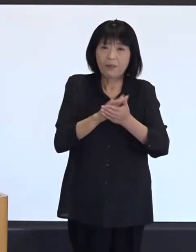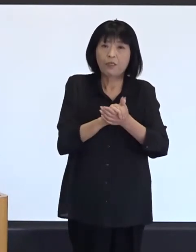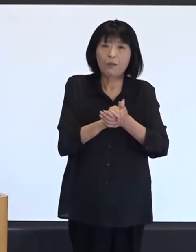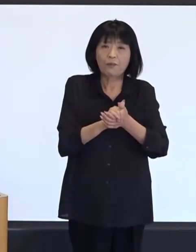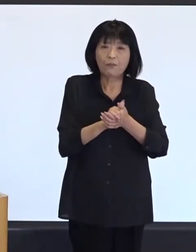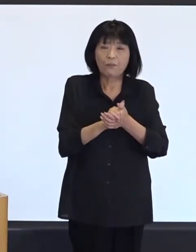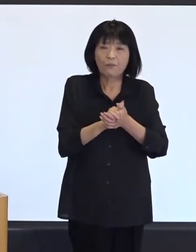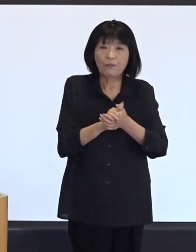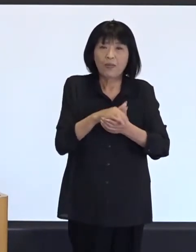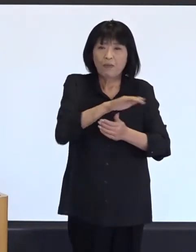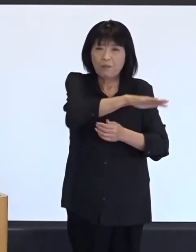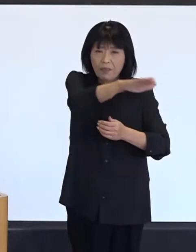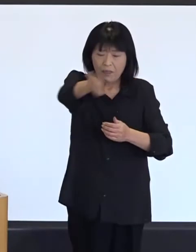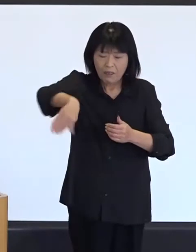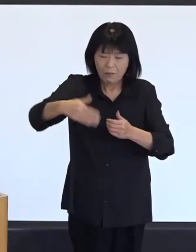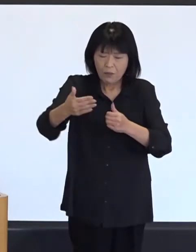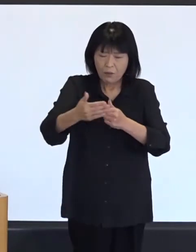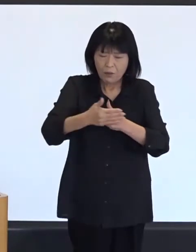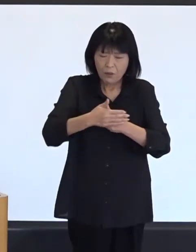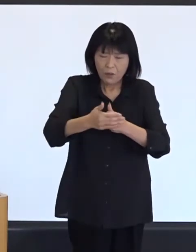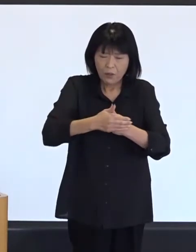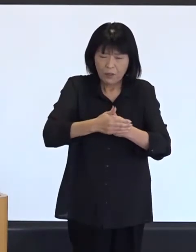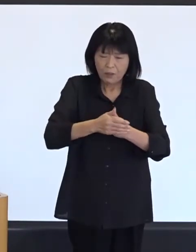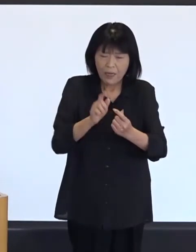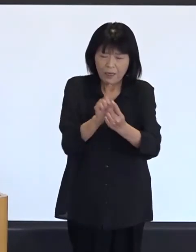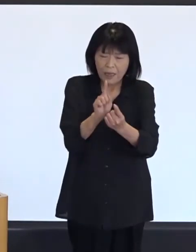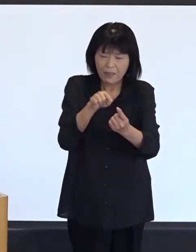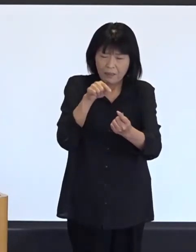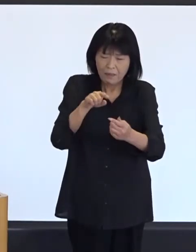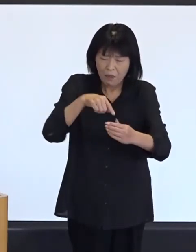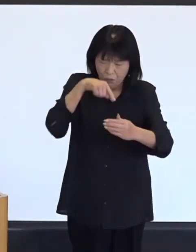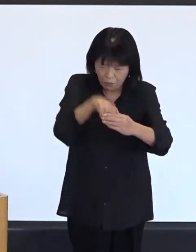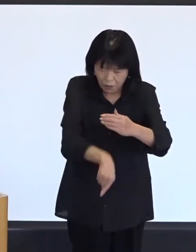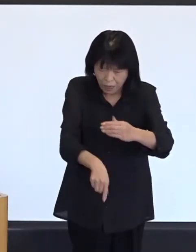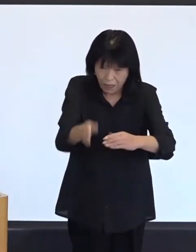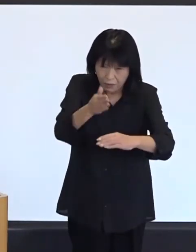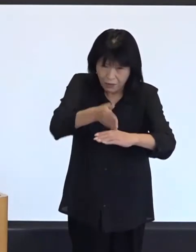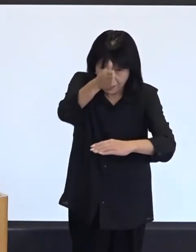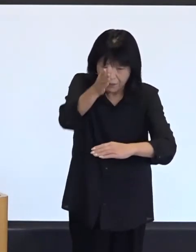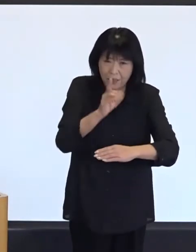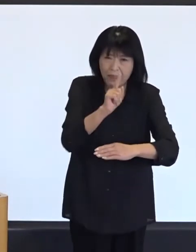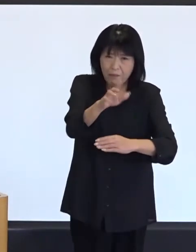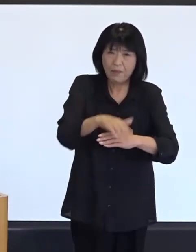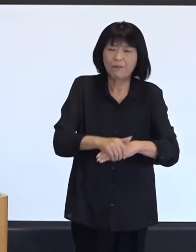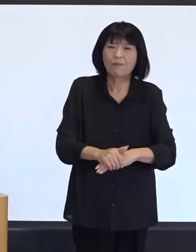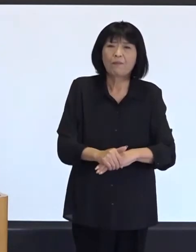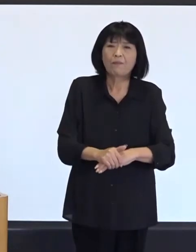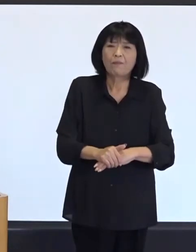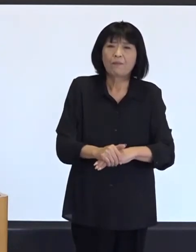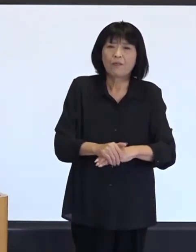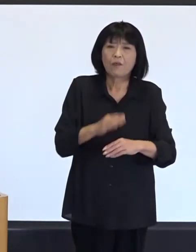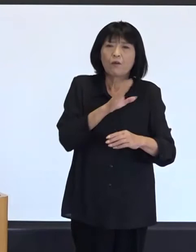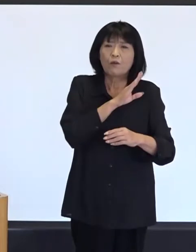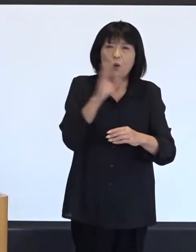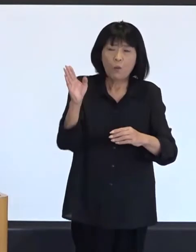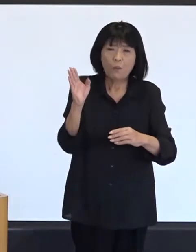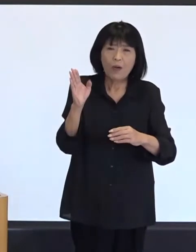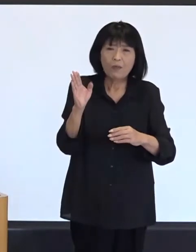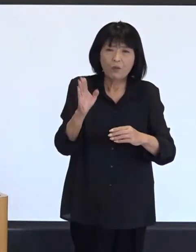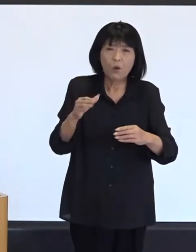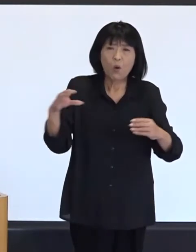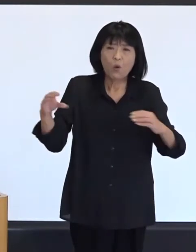皆様のご協力に対し深く感謝を申し上げます。当日の交通整理以外に